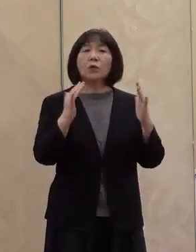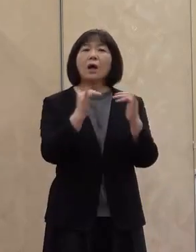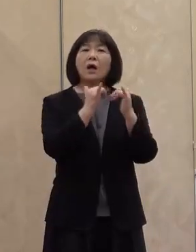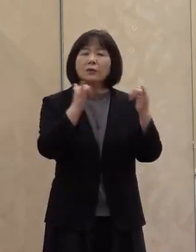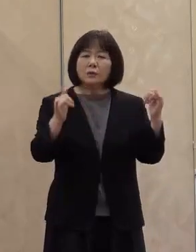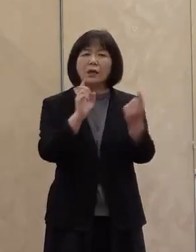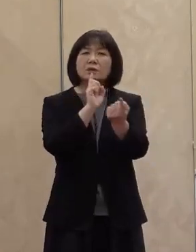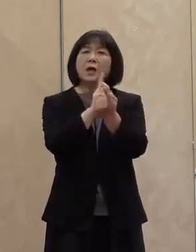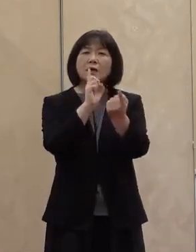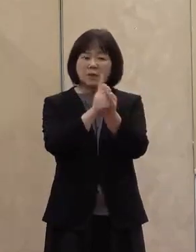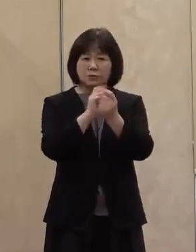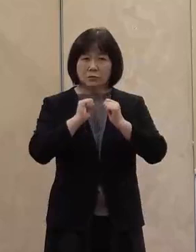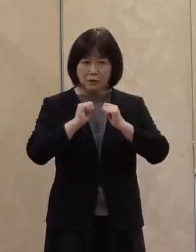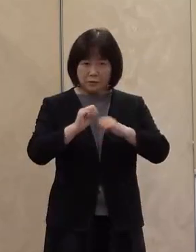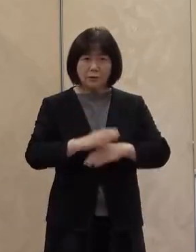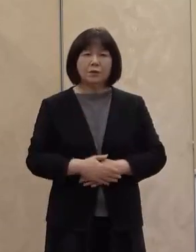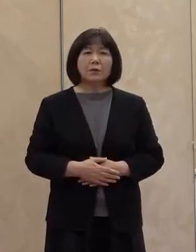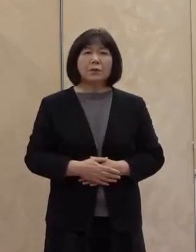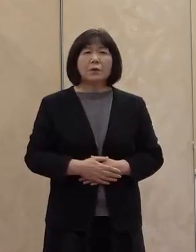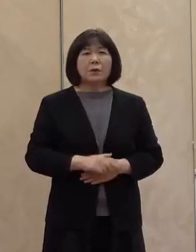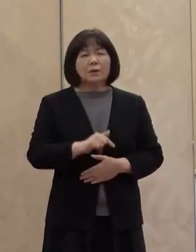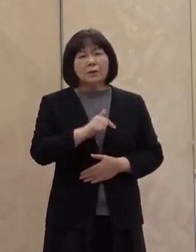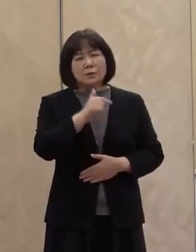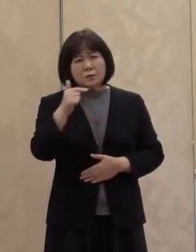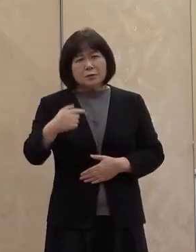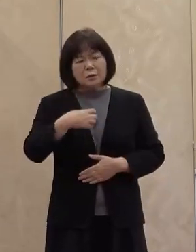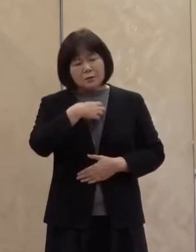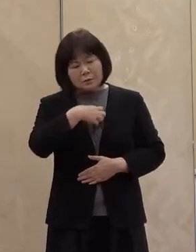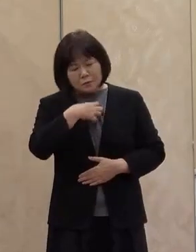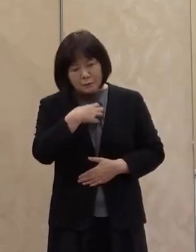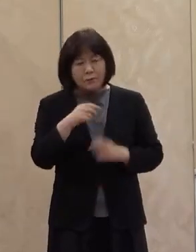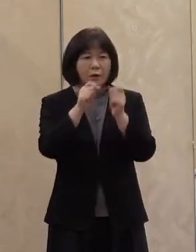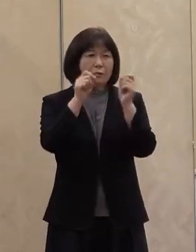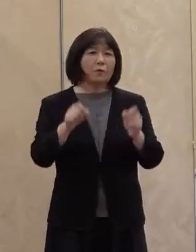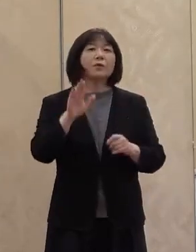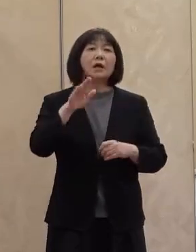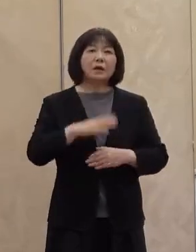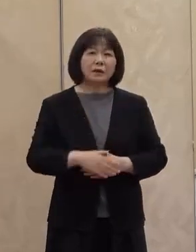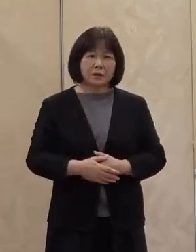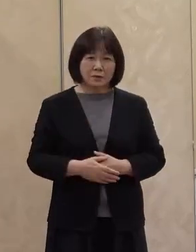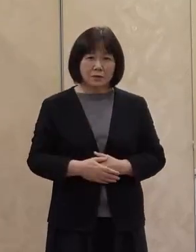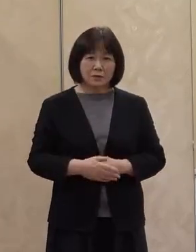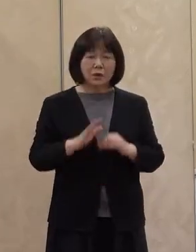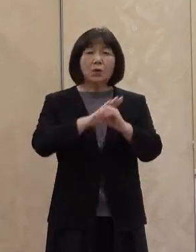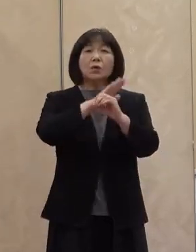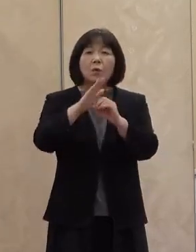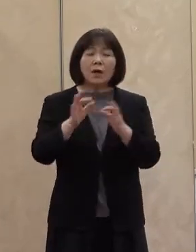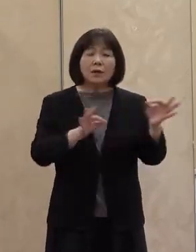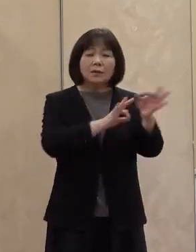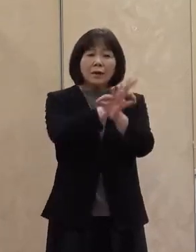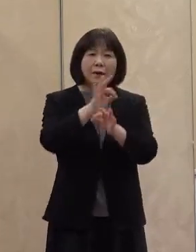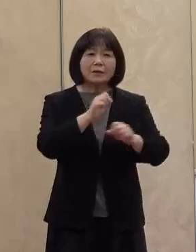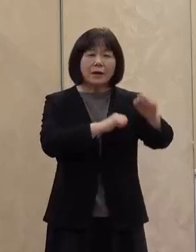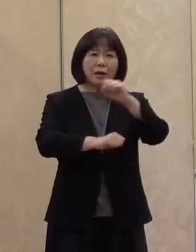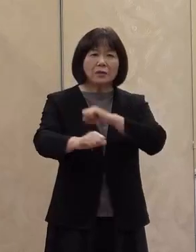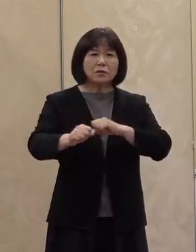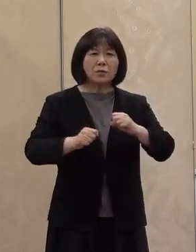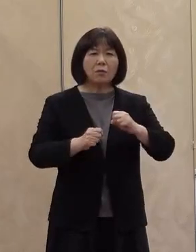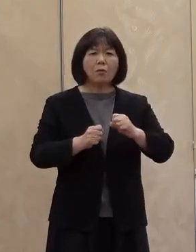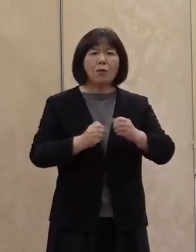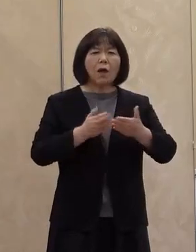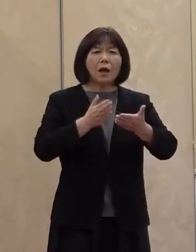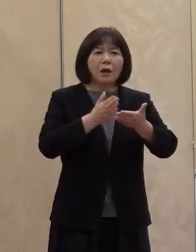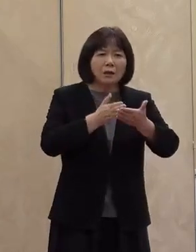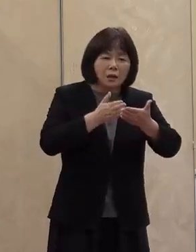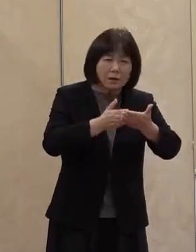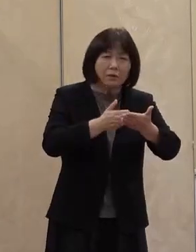策についてです。これも非常に深刻な問題です。コロナによって経済活動が停滞している、これも皆さんご承